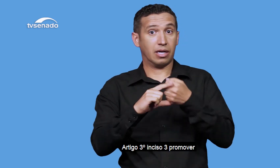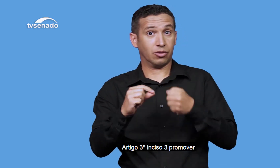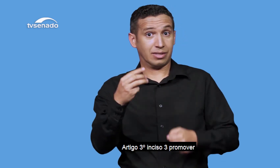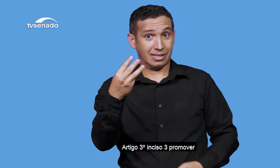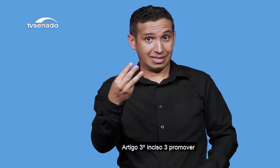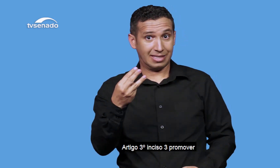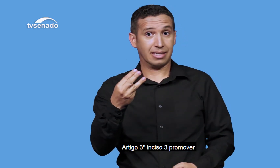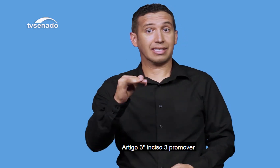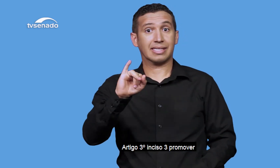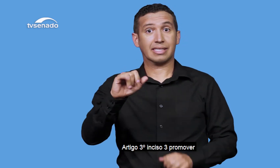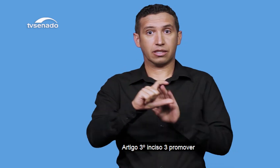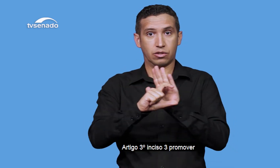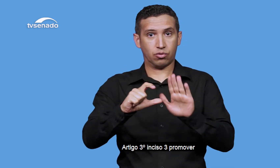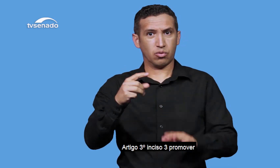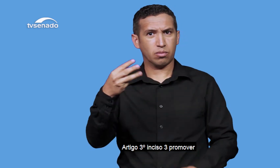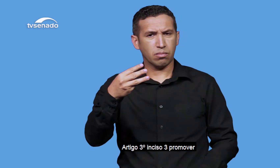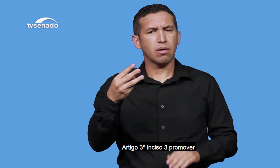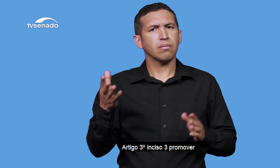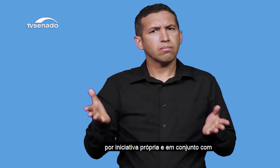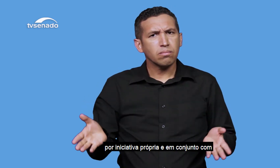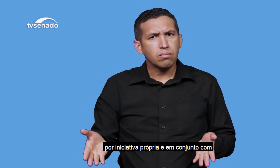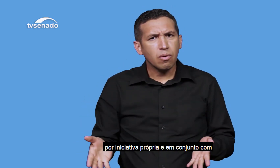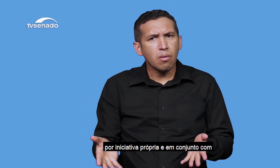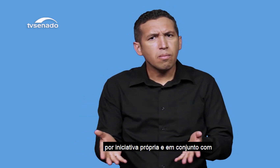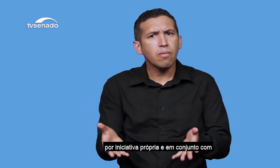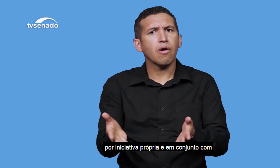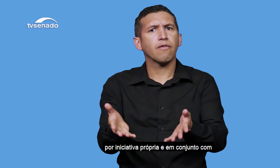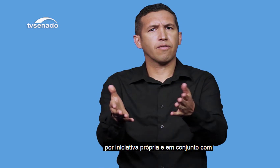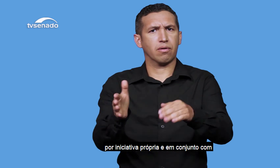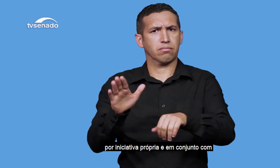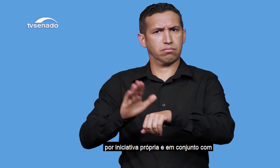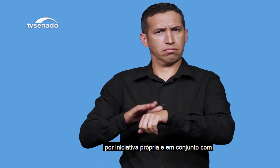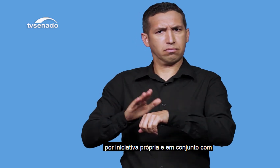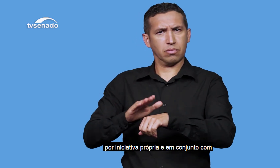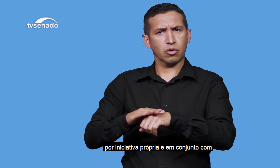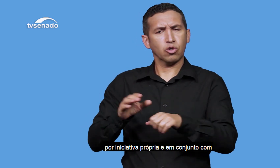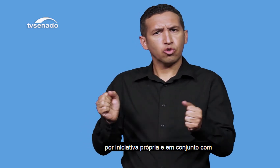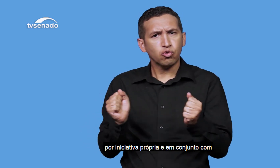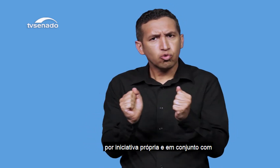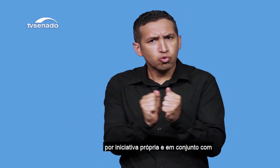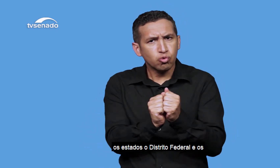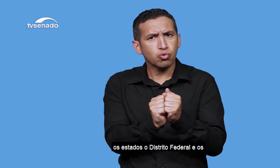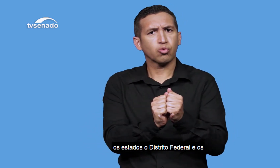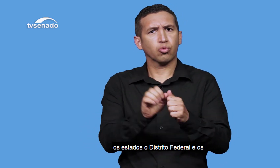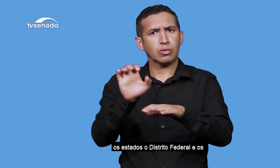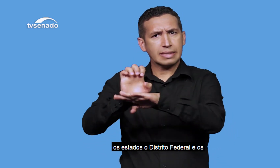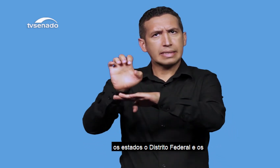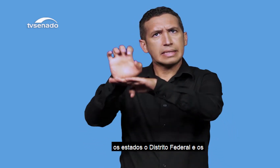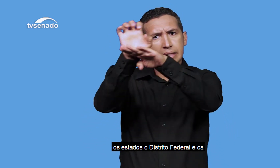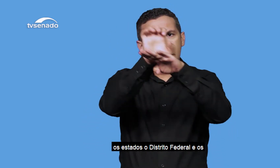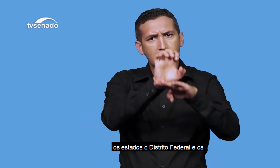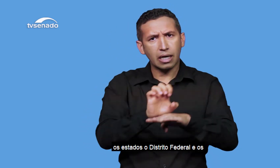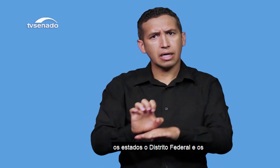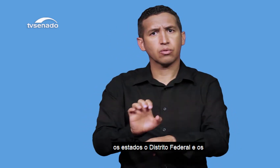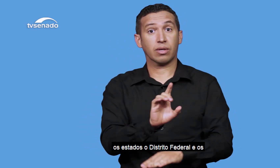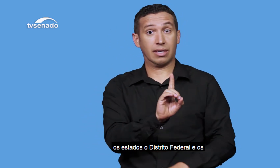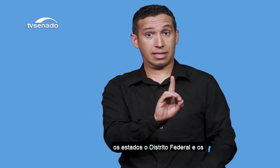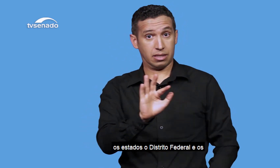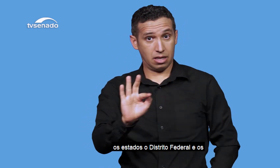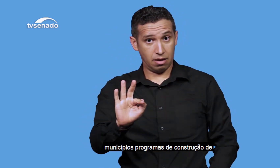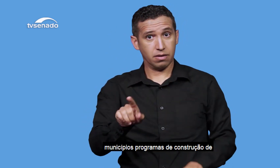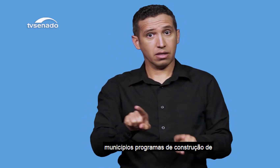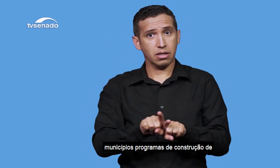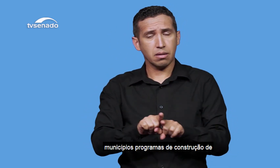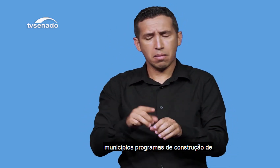3º inciso 3 promover por iniciativa própria e em conjunto com os estados o distrito federal